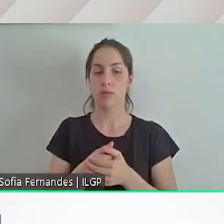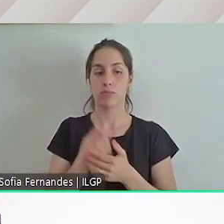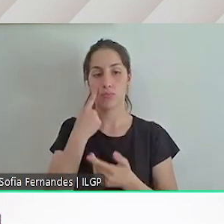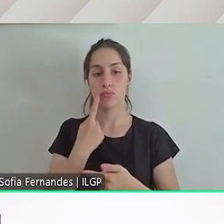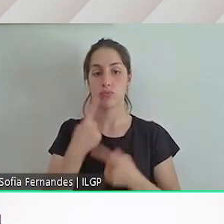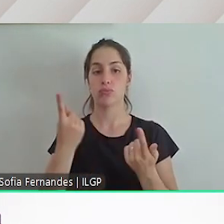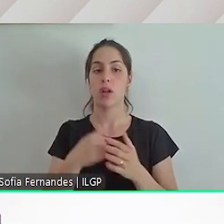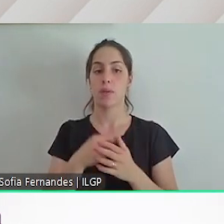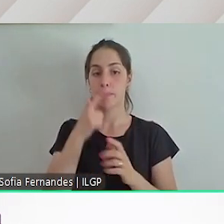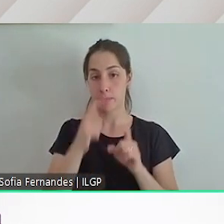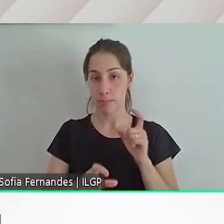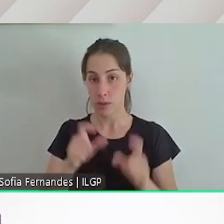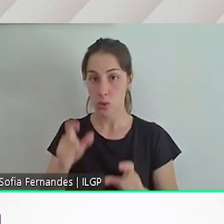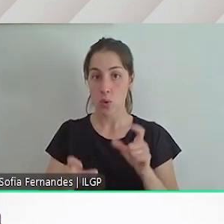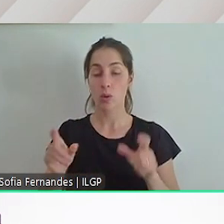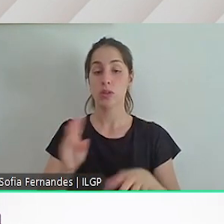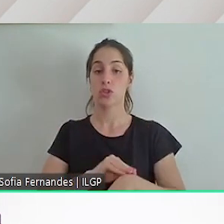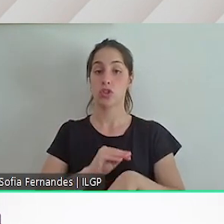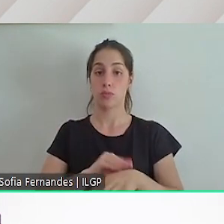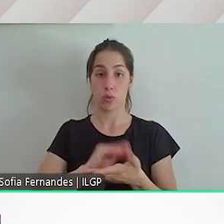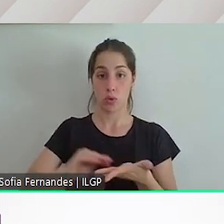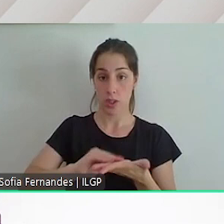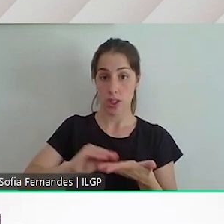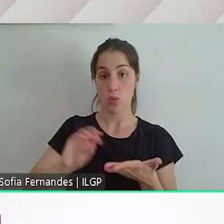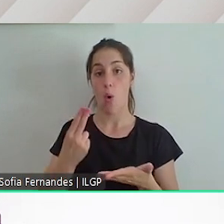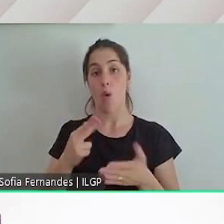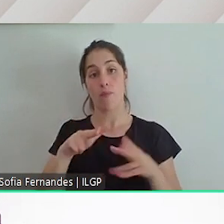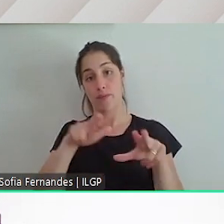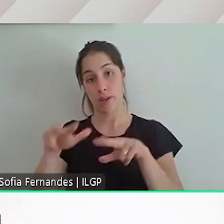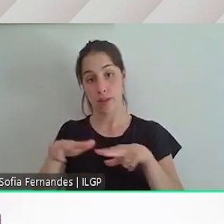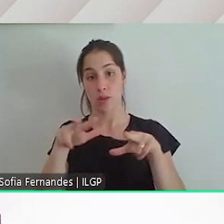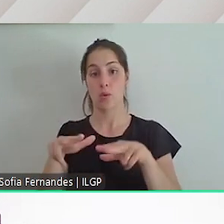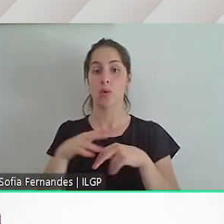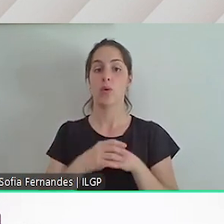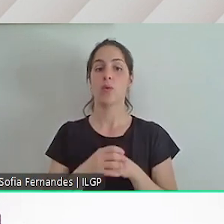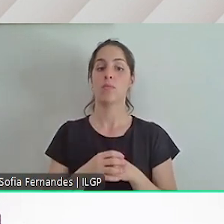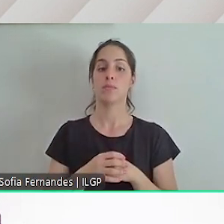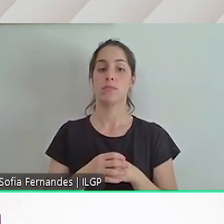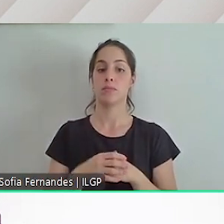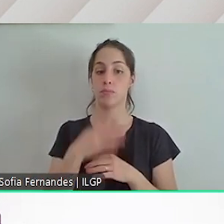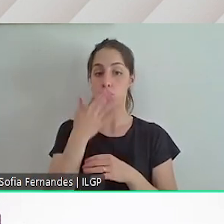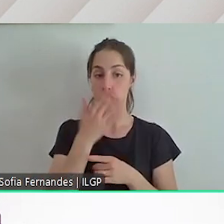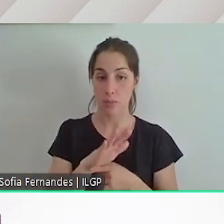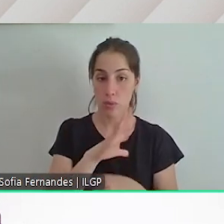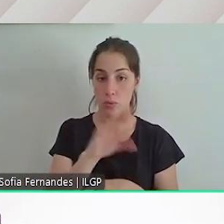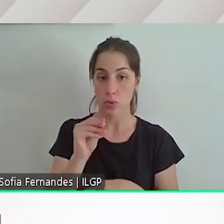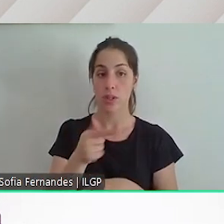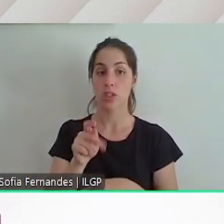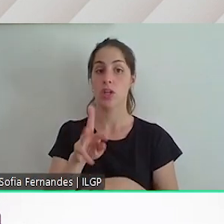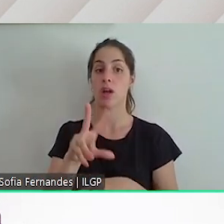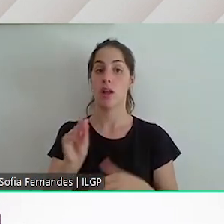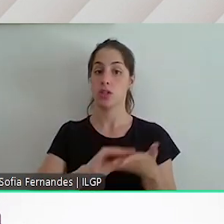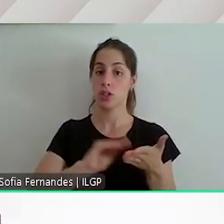membros da rede, testemunhos escritos e testemunhos em vídeo. Temos do testemunho escrito do João Teixeira, da Maria de